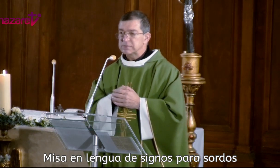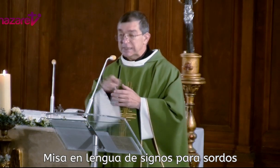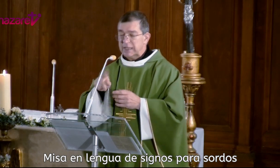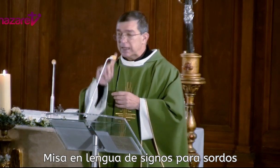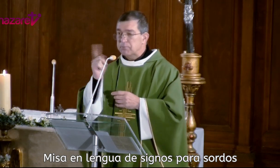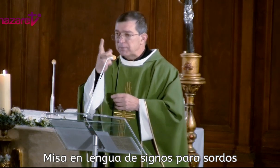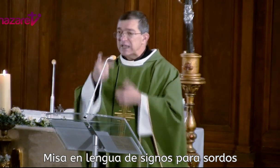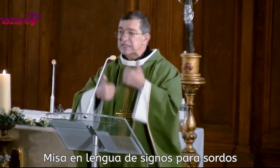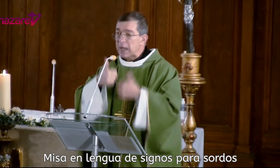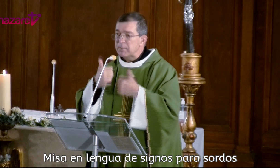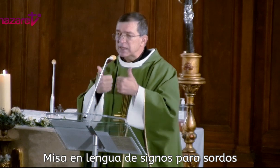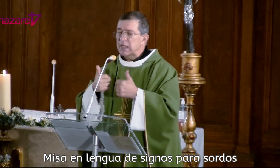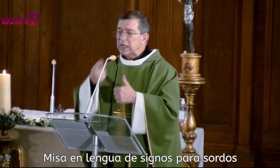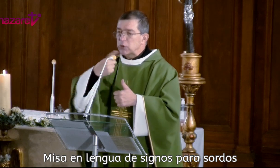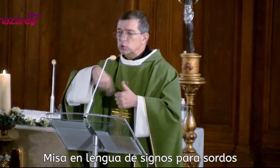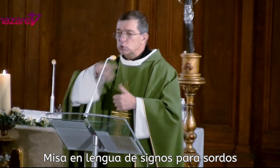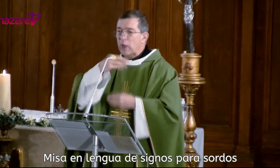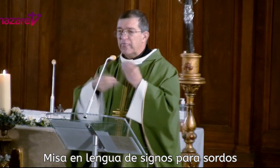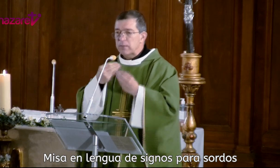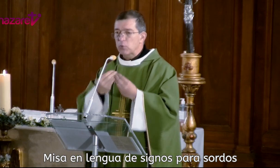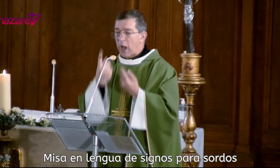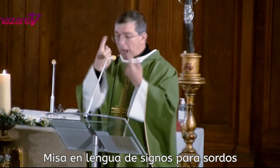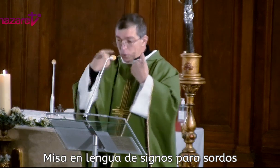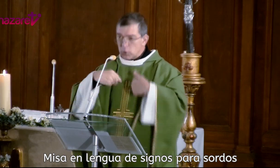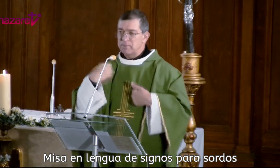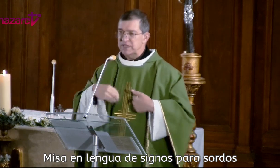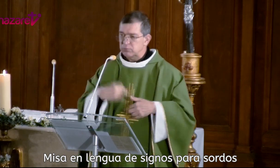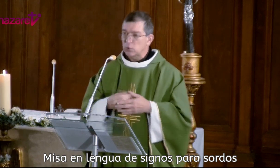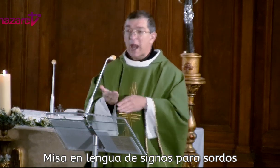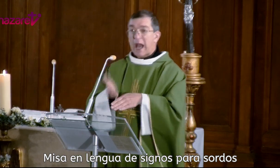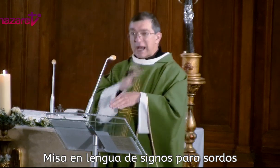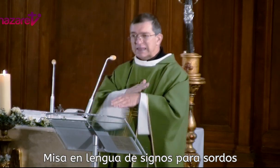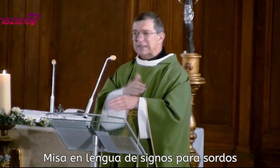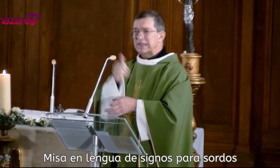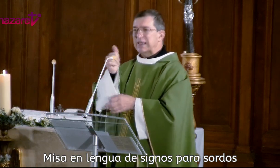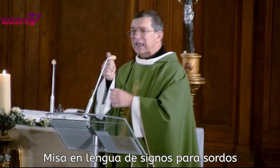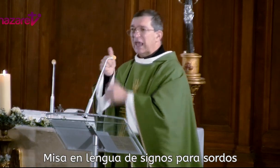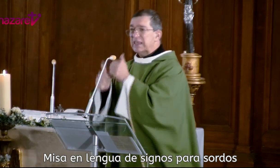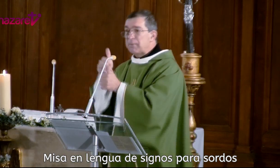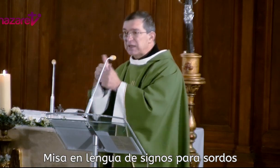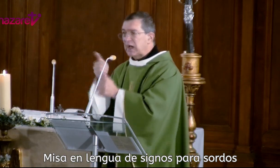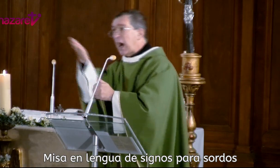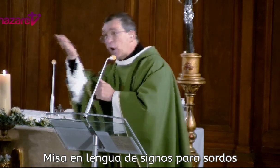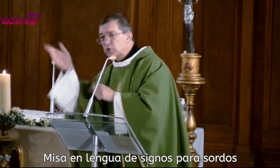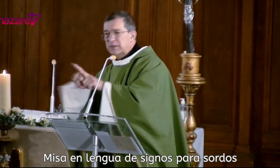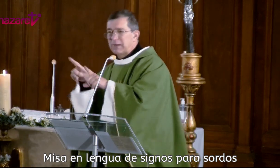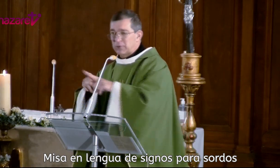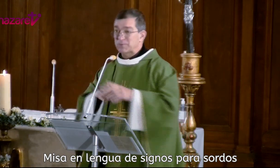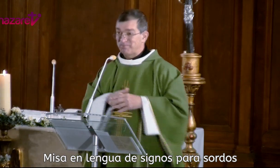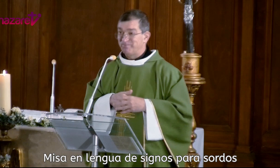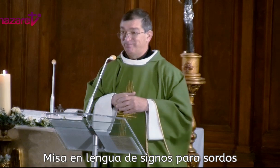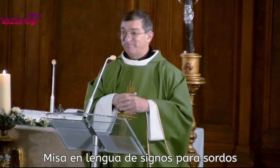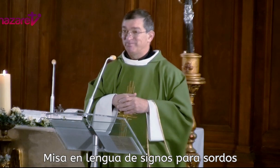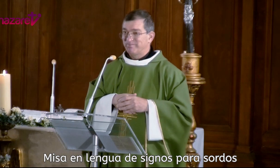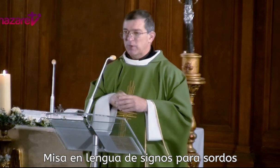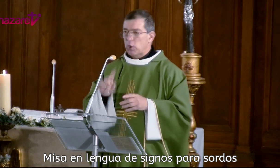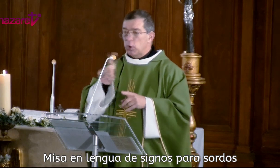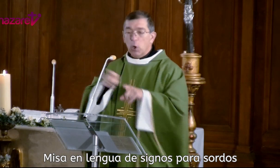Esta es la primera examen que nosotros hacemos a uno mismo antes que examinar a los hermanos.